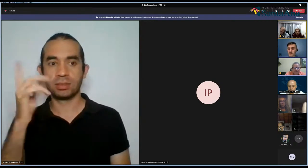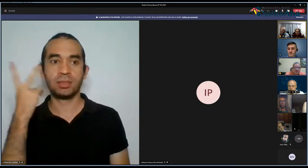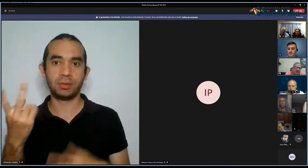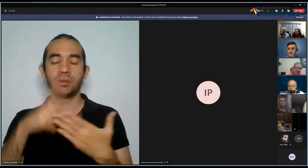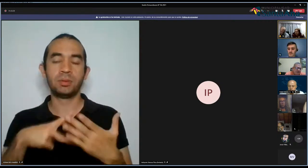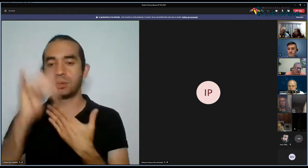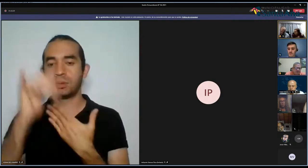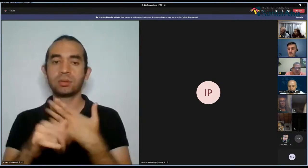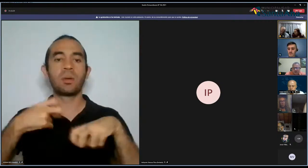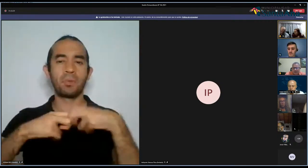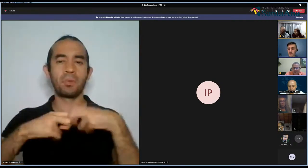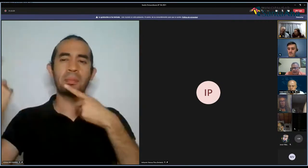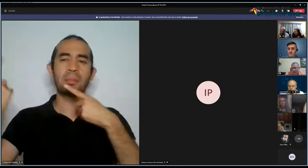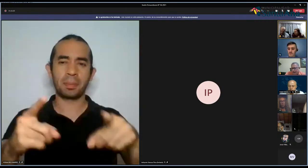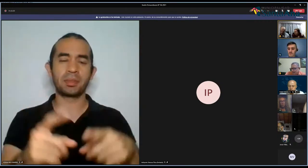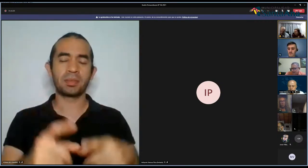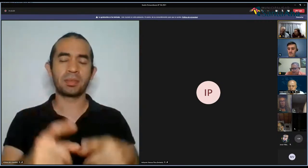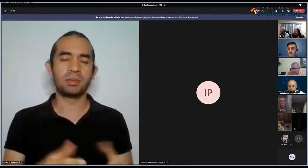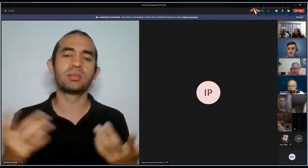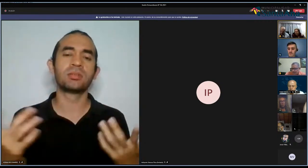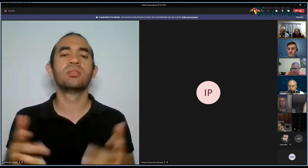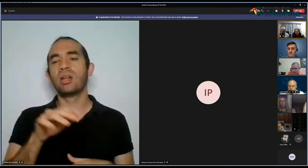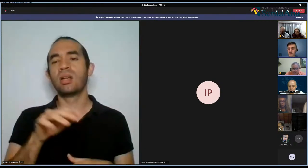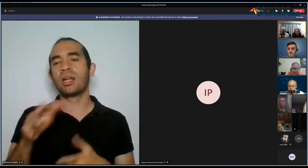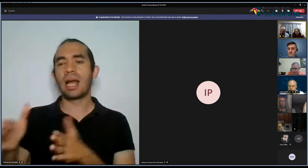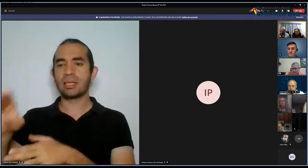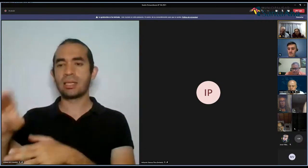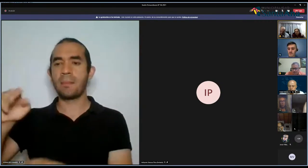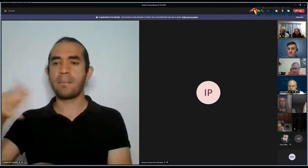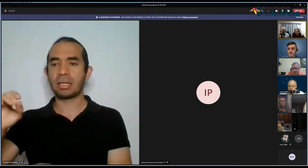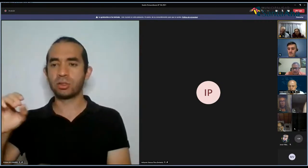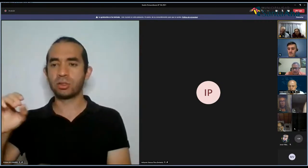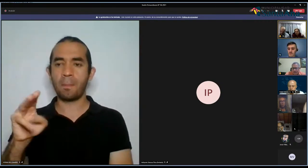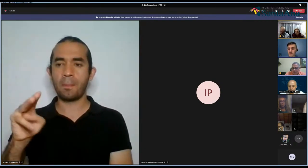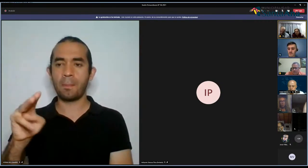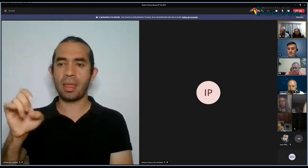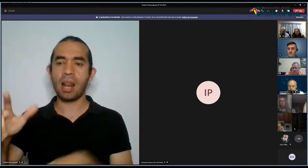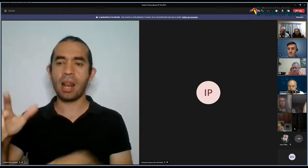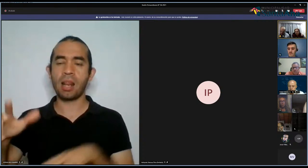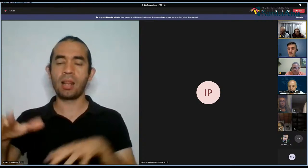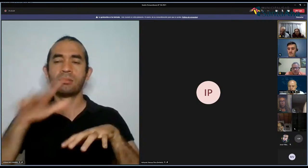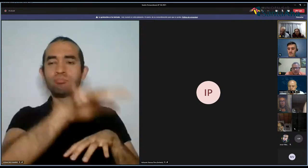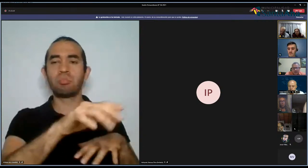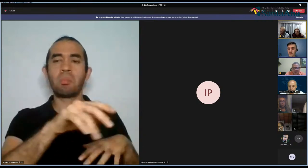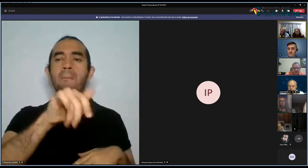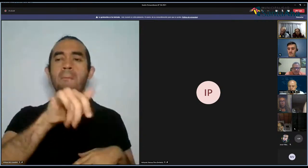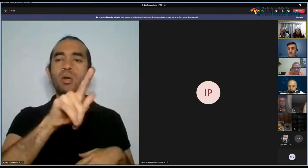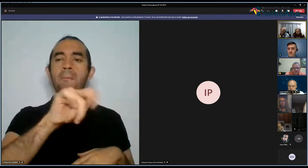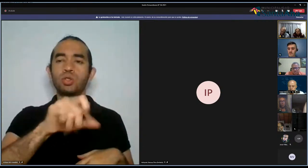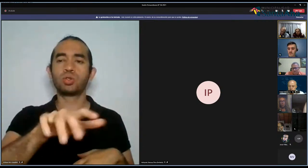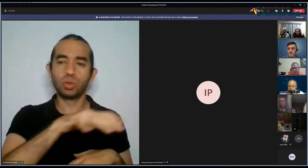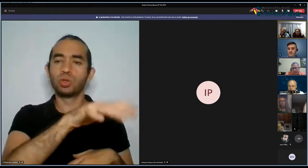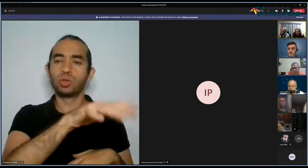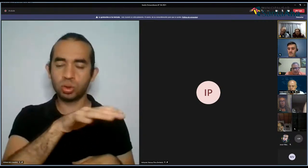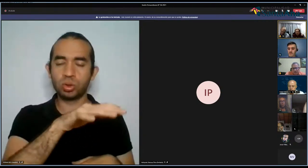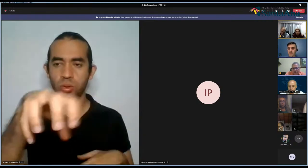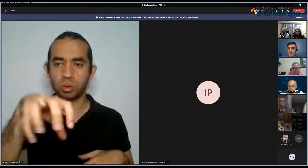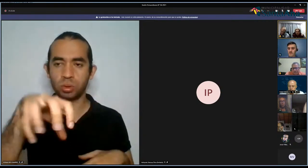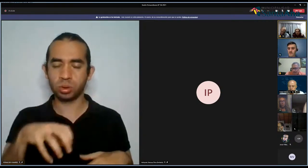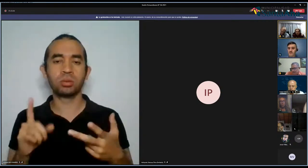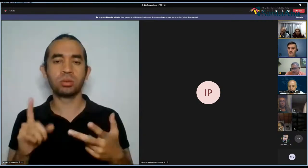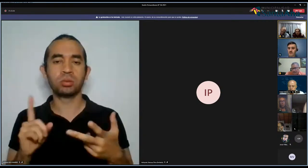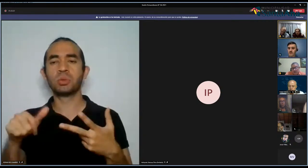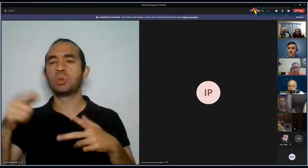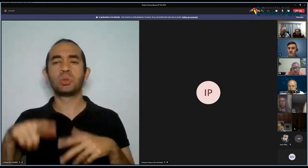recurrentes no es que madrigal y los sectores del distrito de pozos para de lugares más